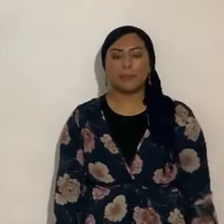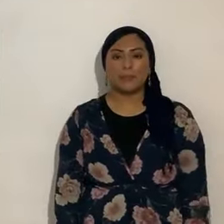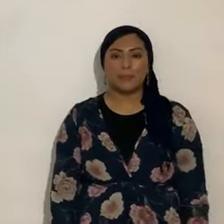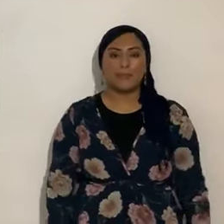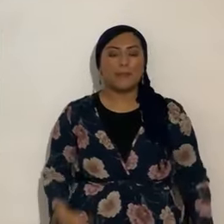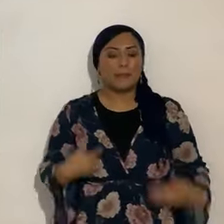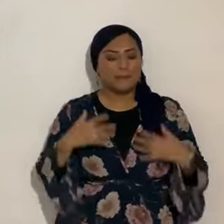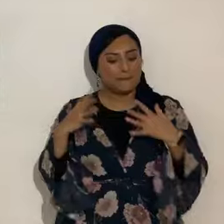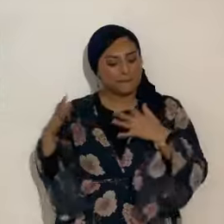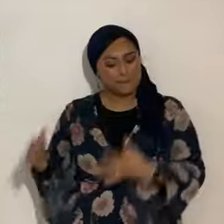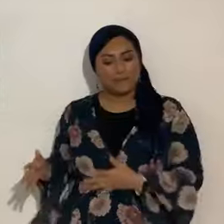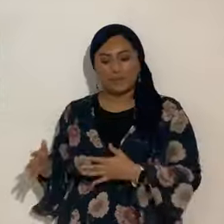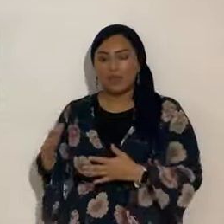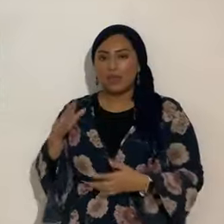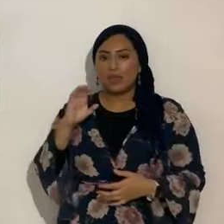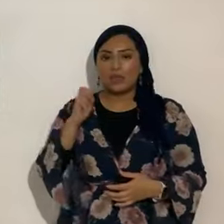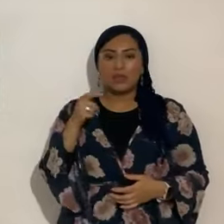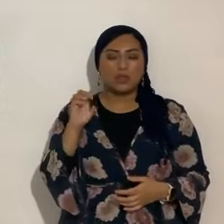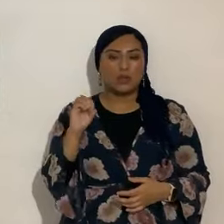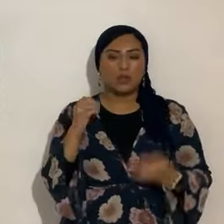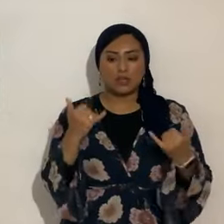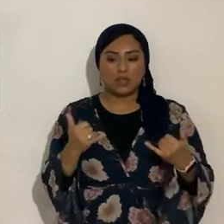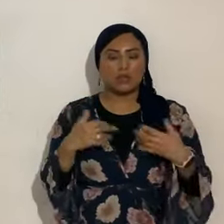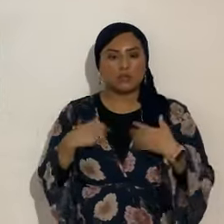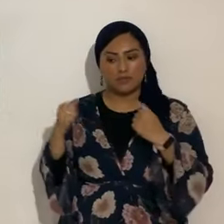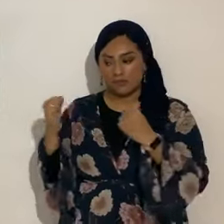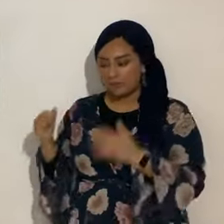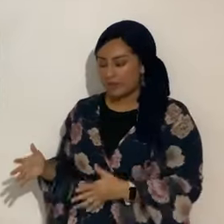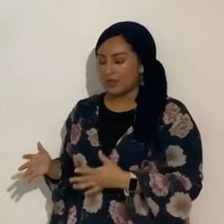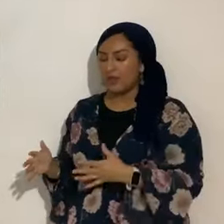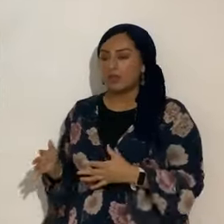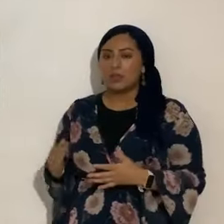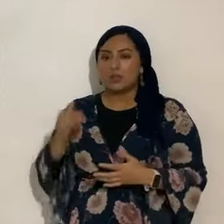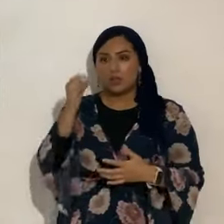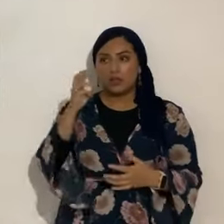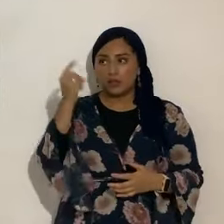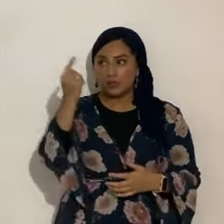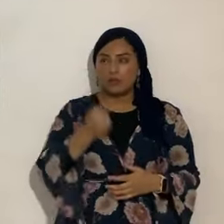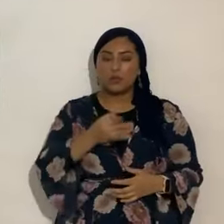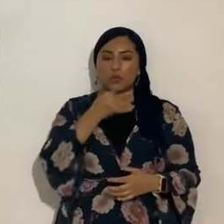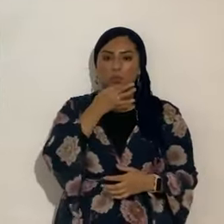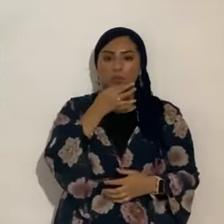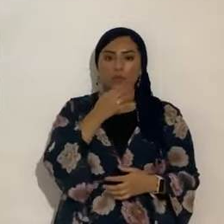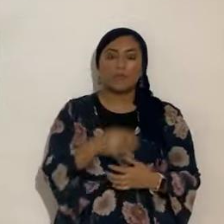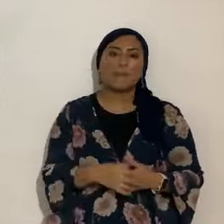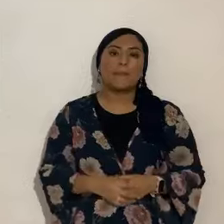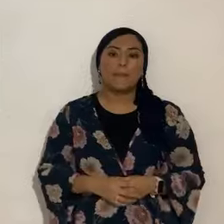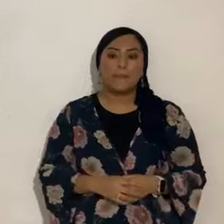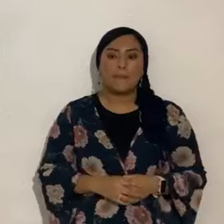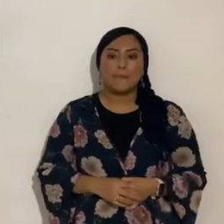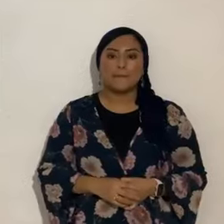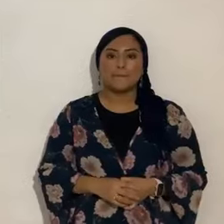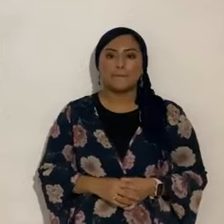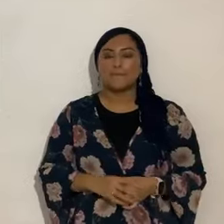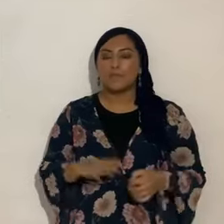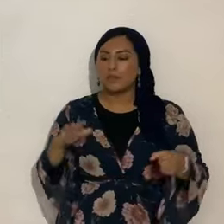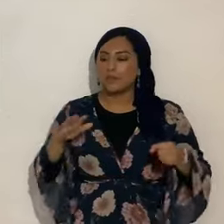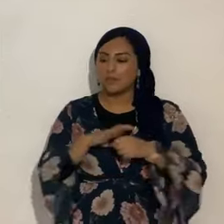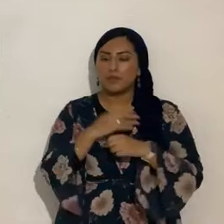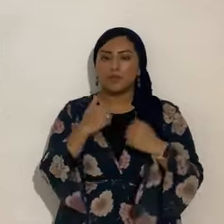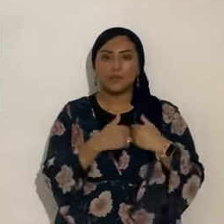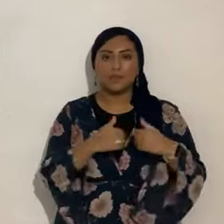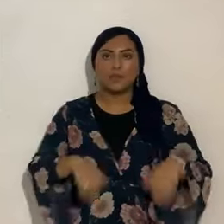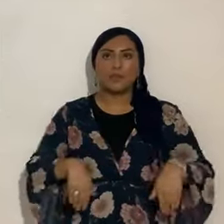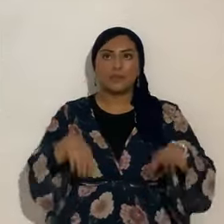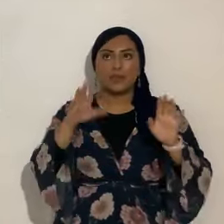Entonces dejemos el ego desde ahora, porque Yahshua viene pronto, Él no se va a llevar a los ególatras. Entreguémonos totalmente a Yahshua Mashiach